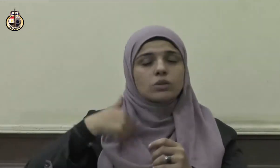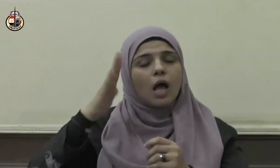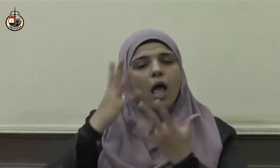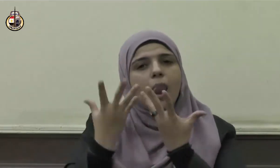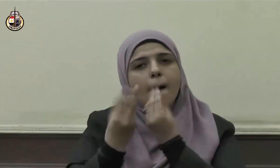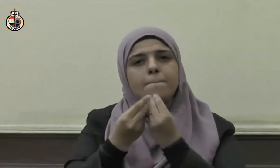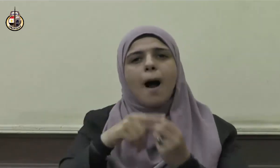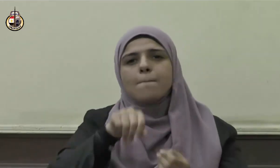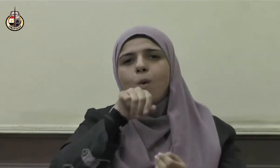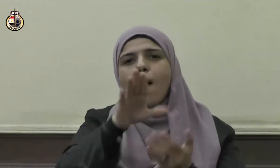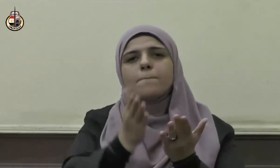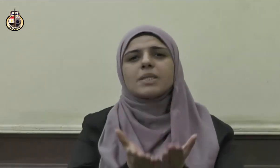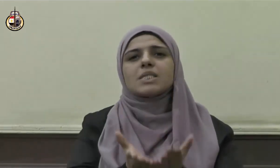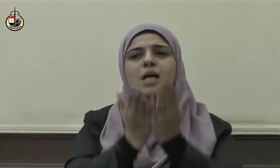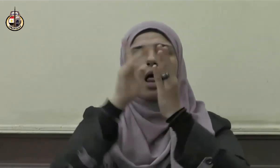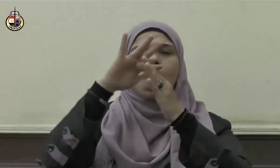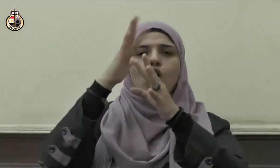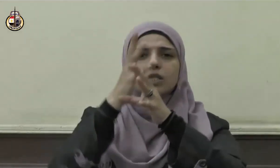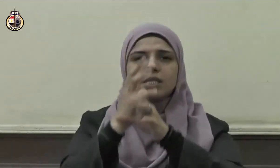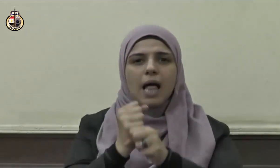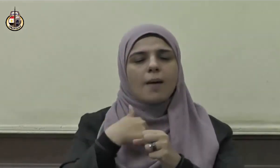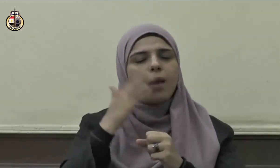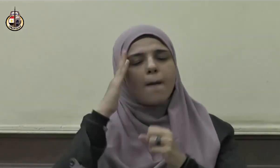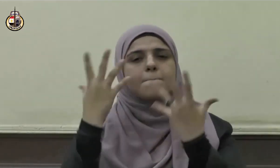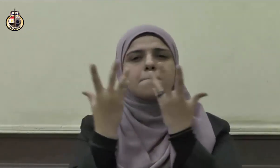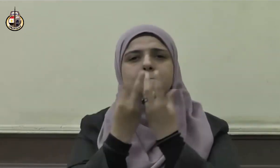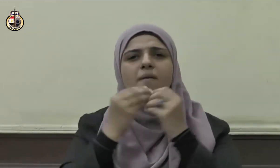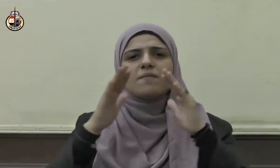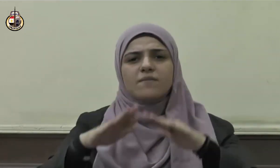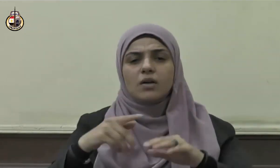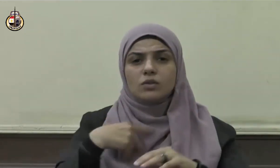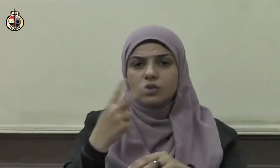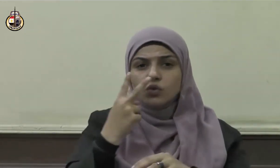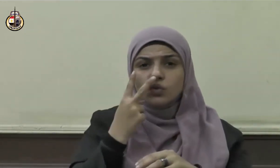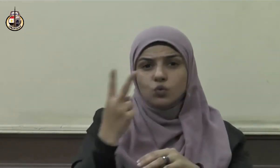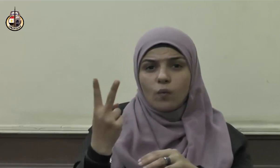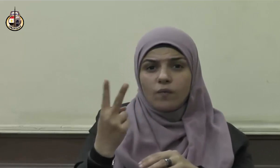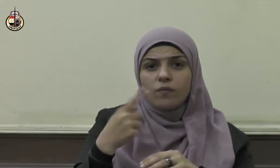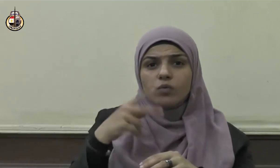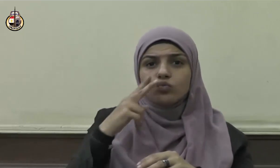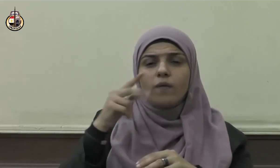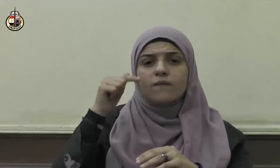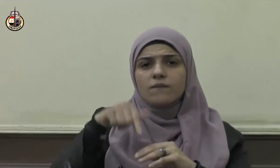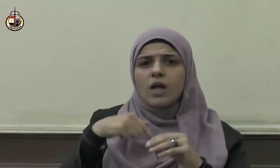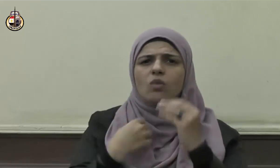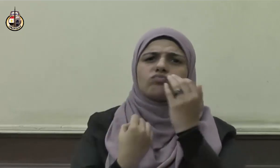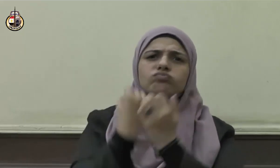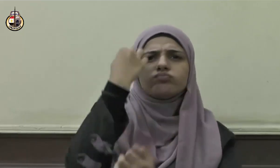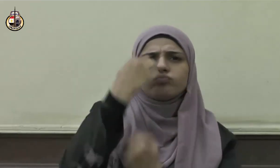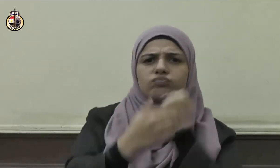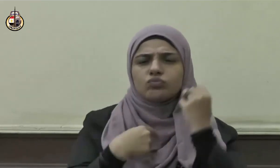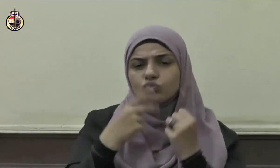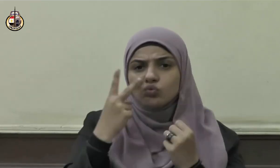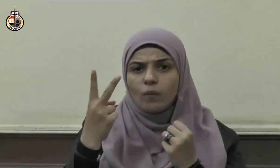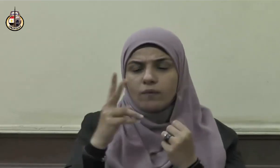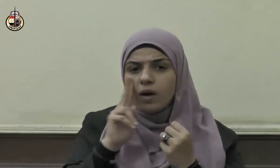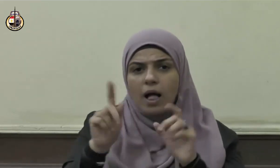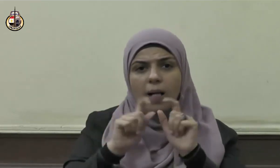الله صلى الله عليه وسلم فأتيته بوضوئي وحاجته، فقال